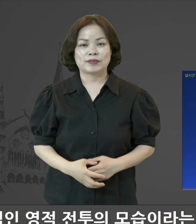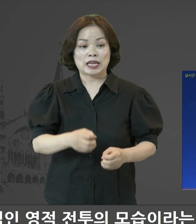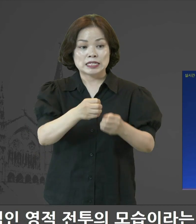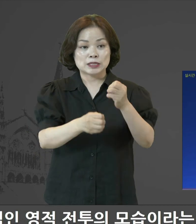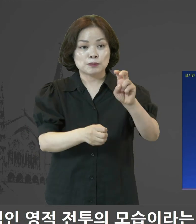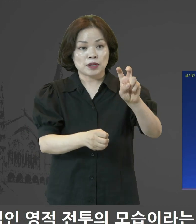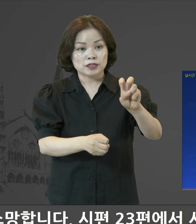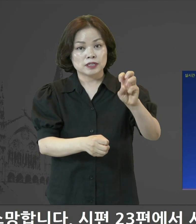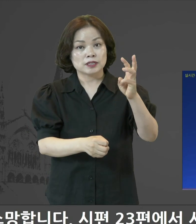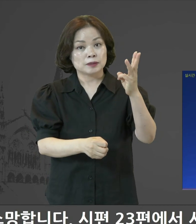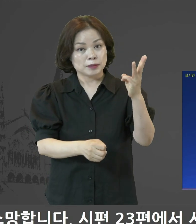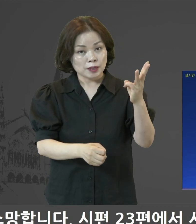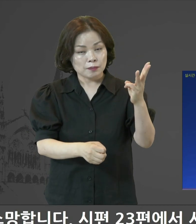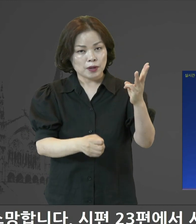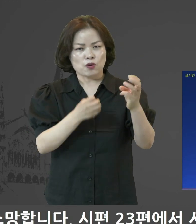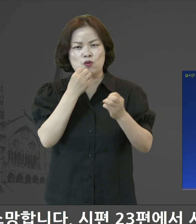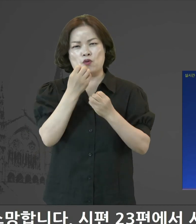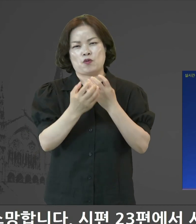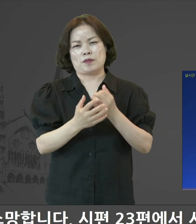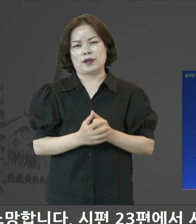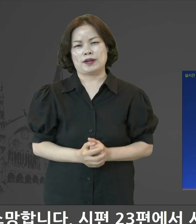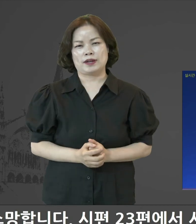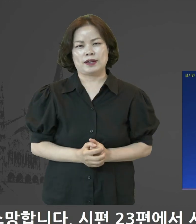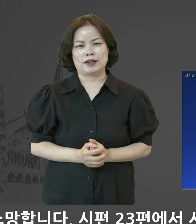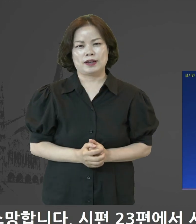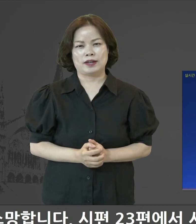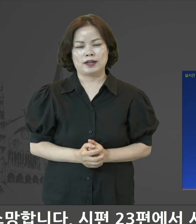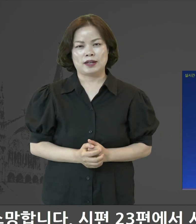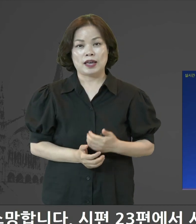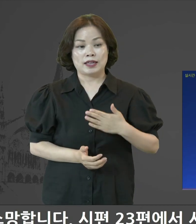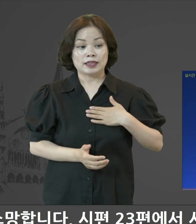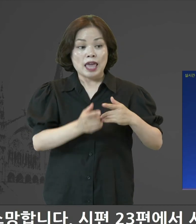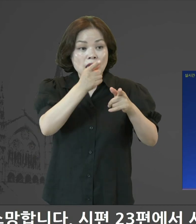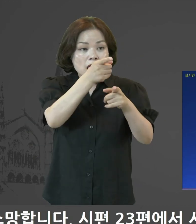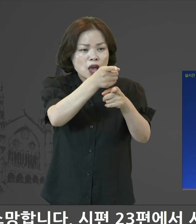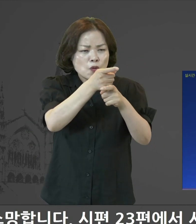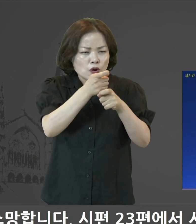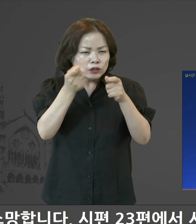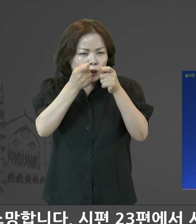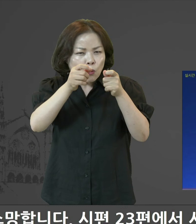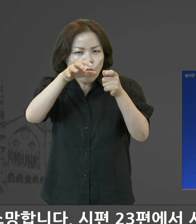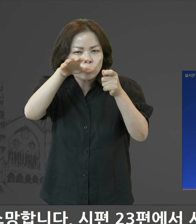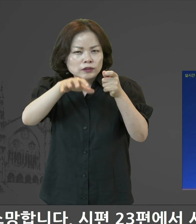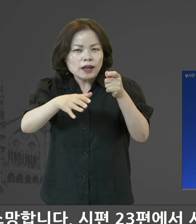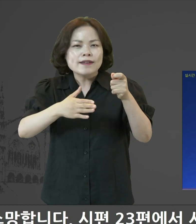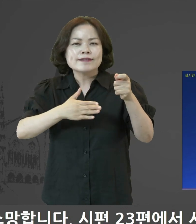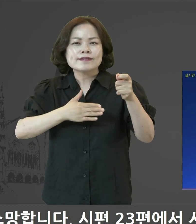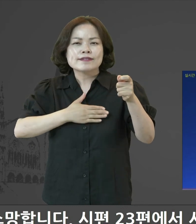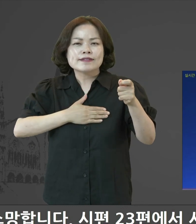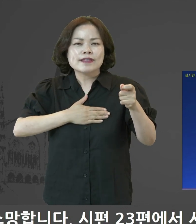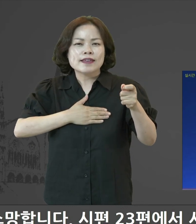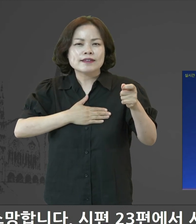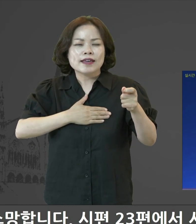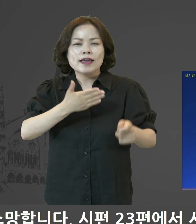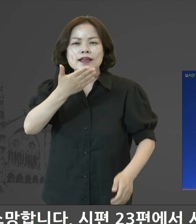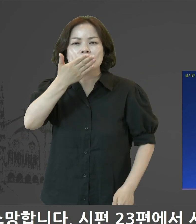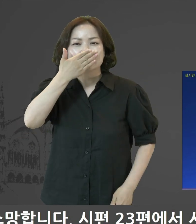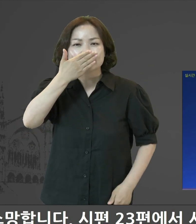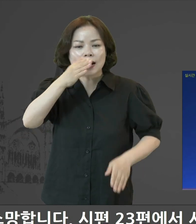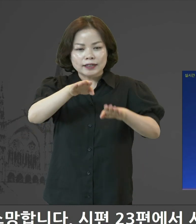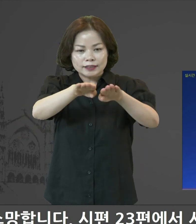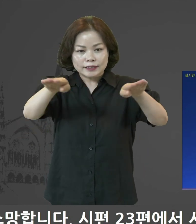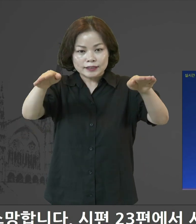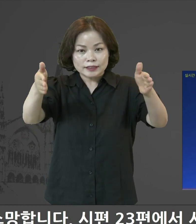시편 23편에서 시편 기자는 이렇게 고백합니다. 내 원수의 목전에서 내게